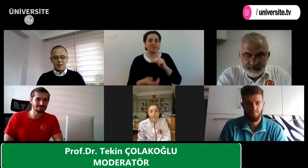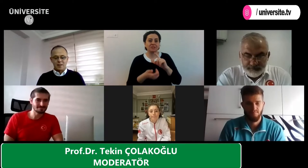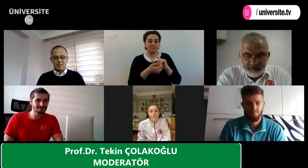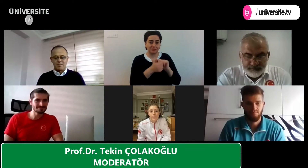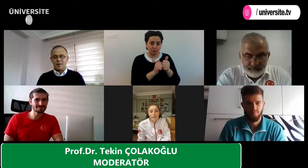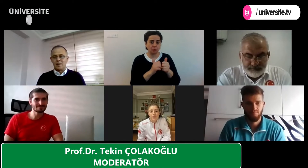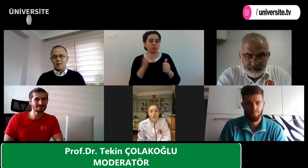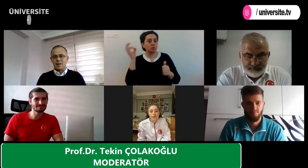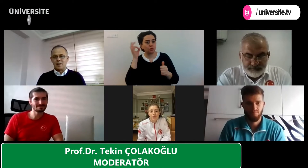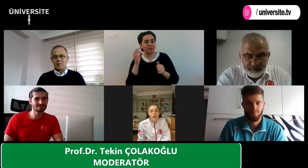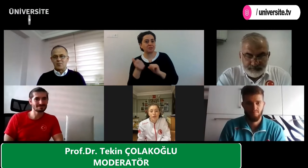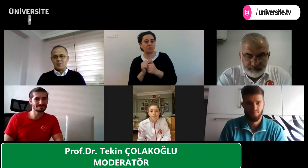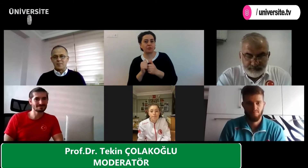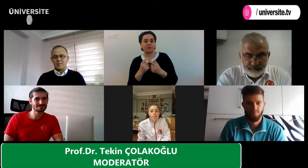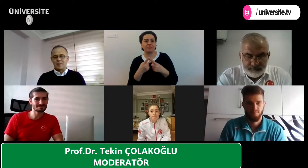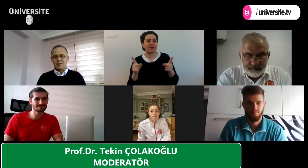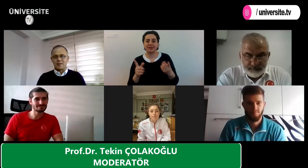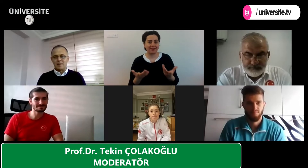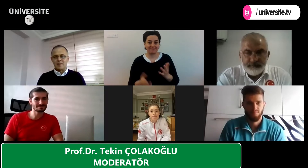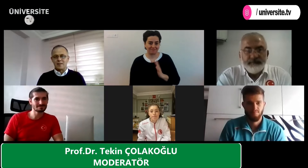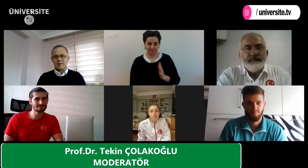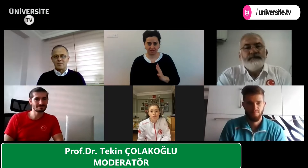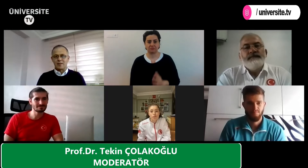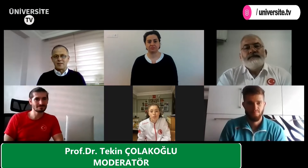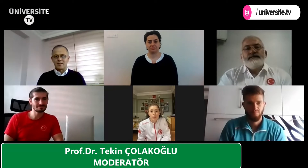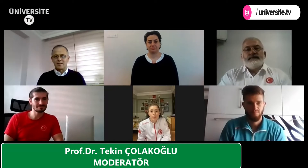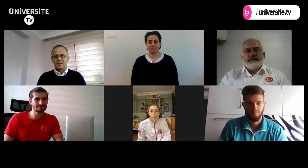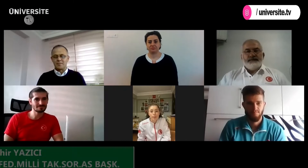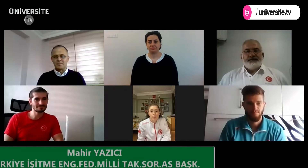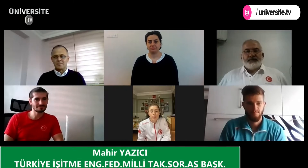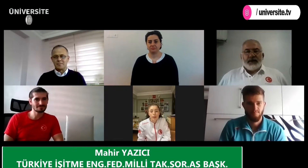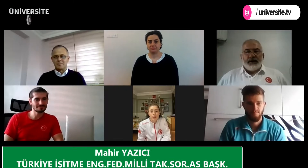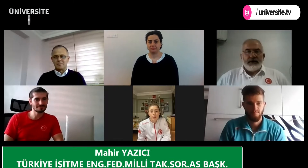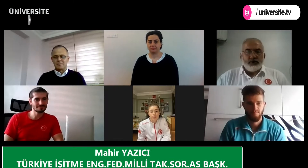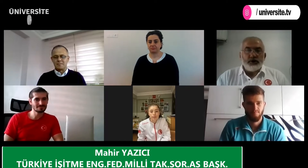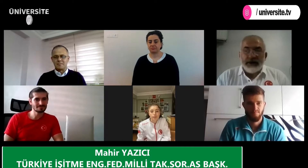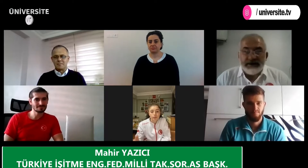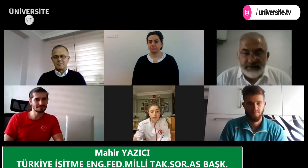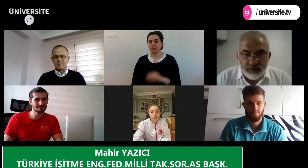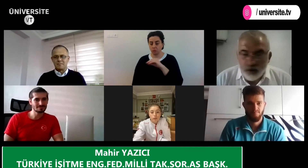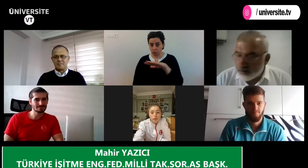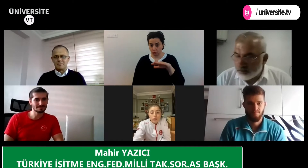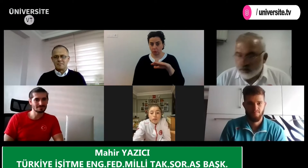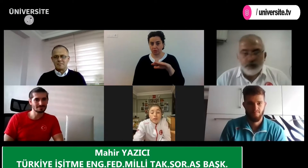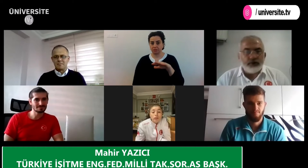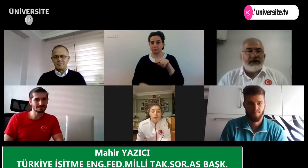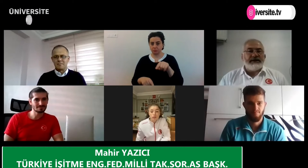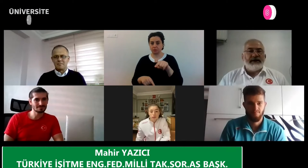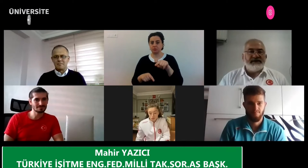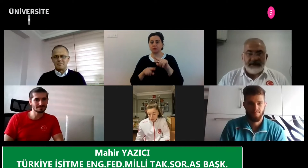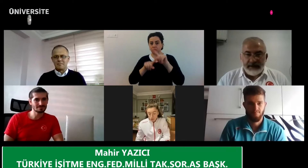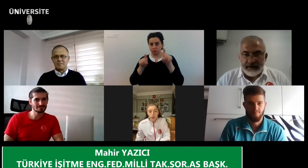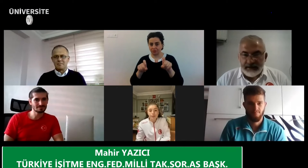branşlardan farkları nelerdir? O konuda bize bilgi verirseniz seviniriz. Evet, çocuklar aslında sordu. Bu